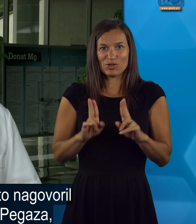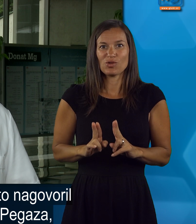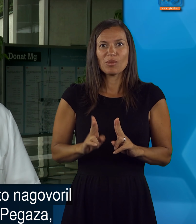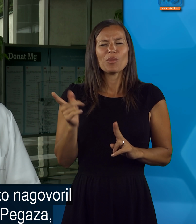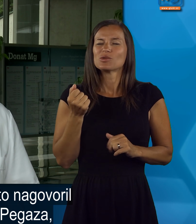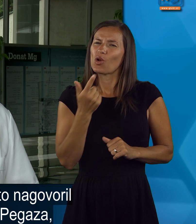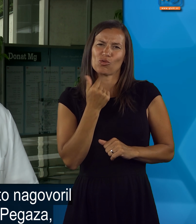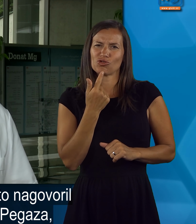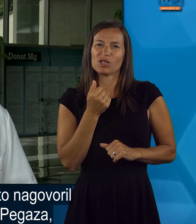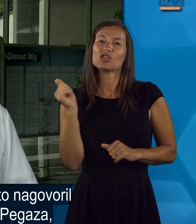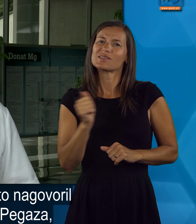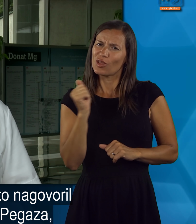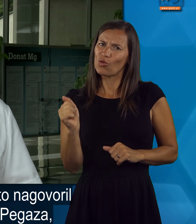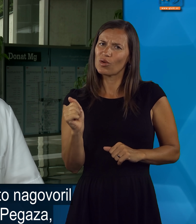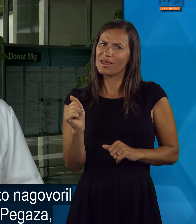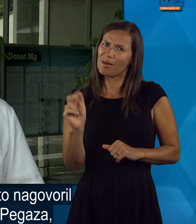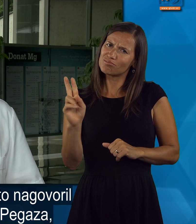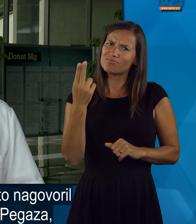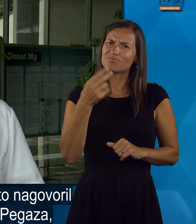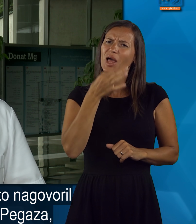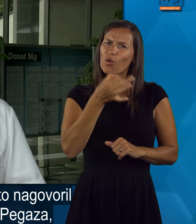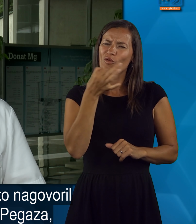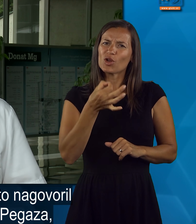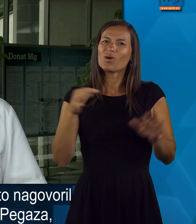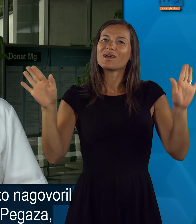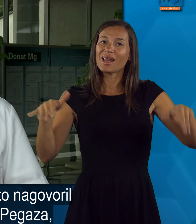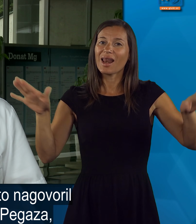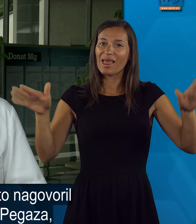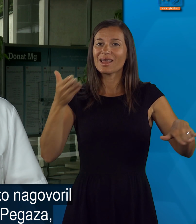zelo všeč in je zato nagovoril krilatega konja